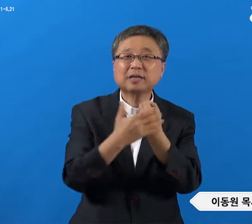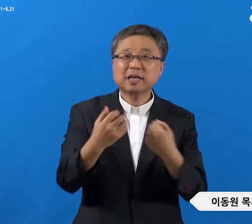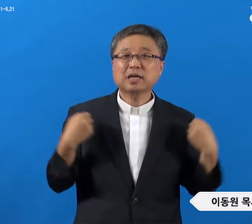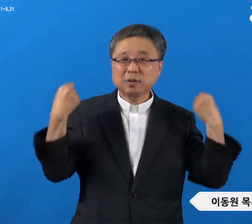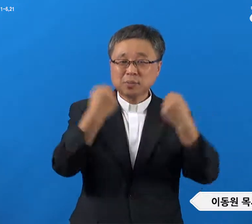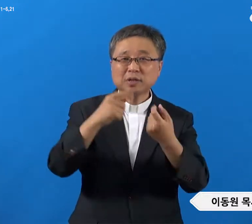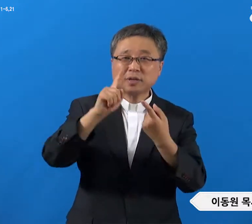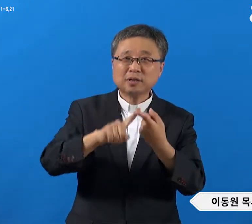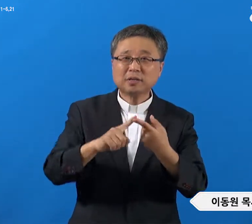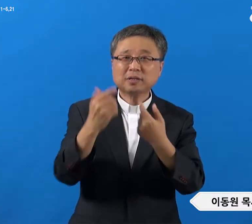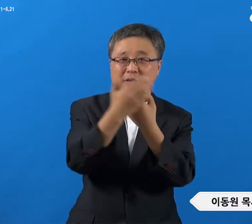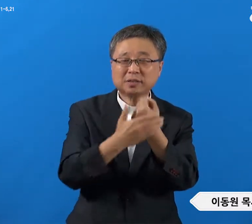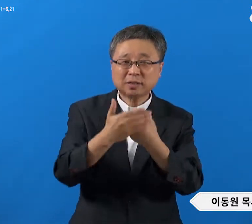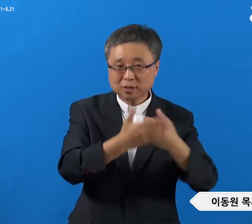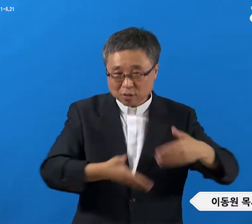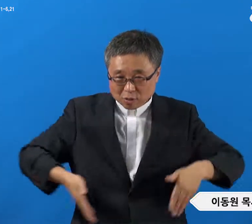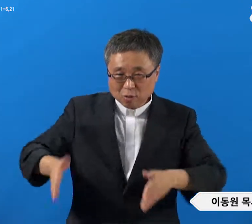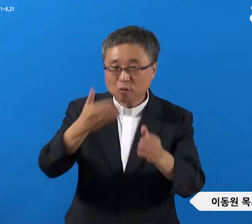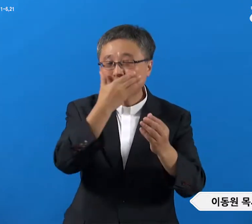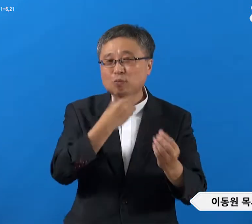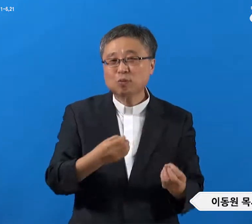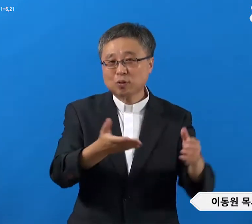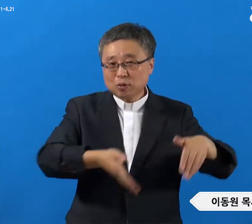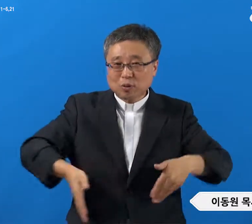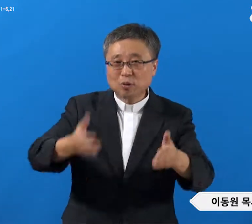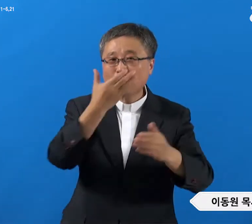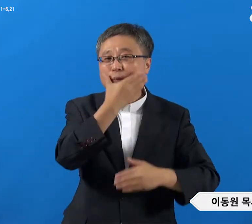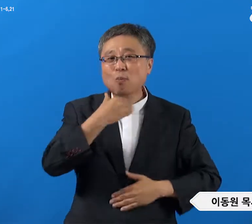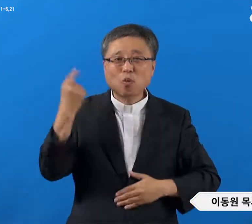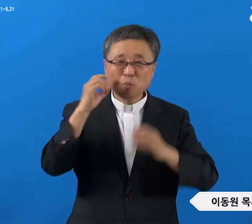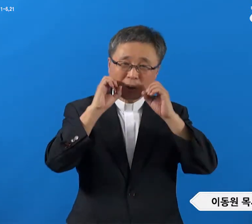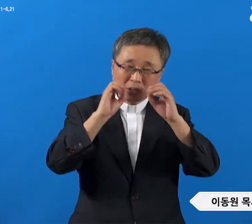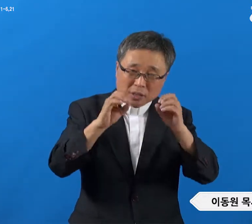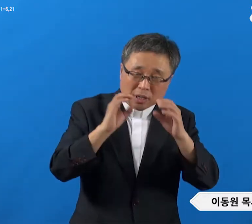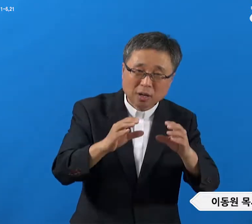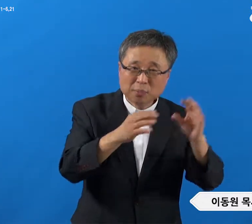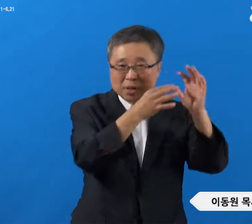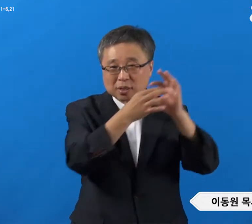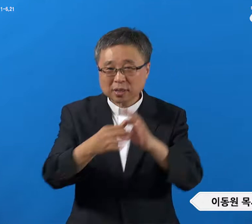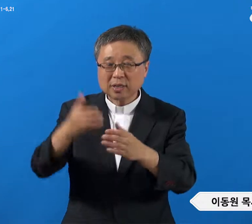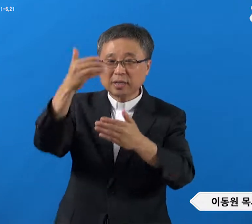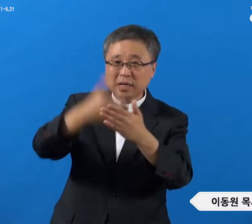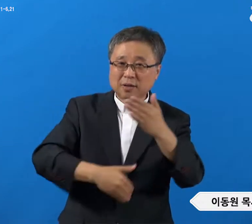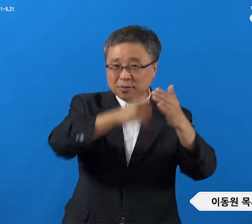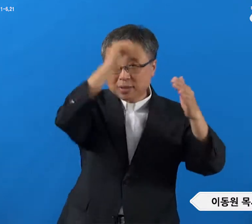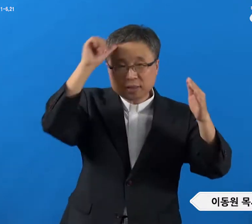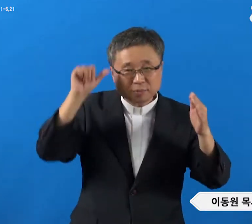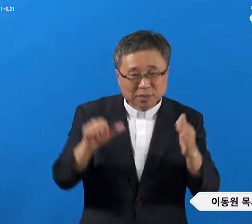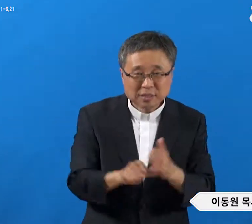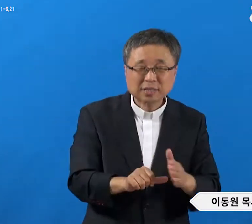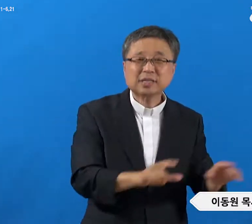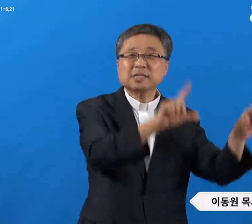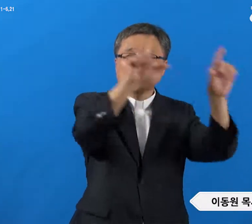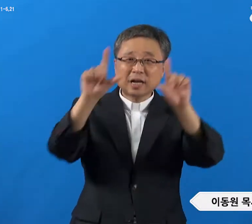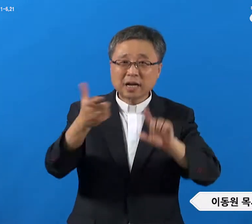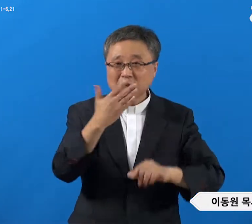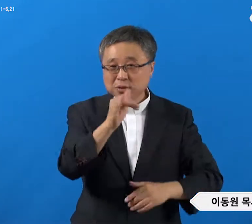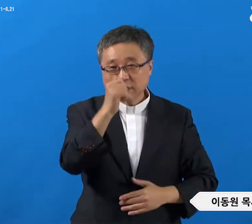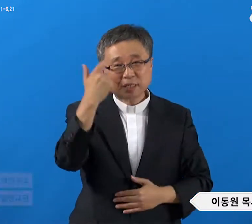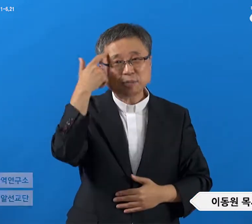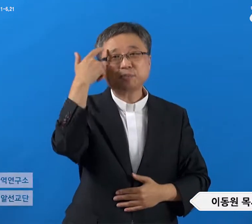이 은혜의 통로로 축복의 통로로 복음을 전하며 나머지 인생을 살아갈 수가 있겠습니까?